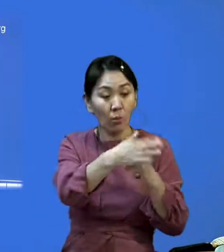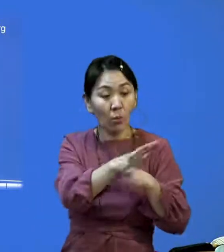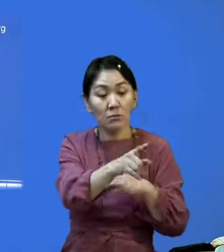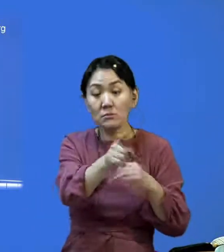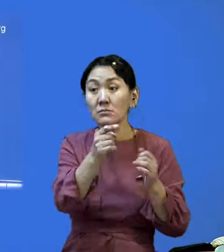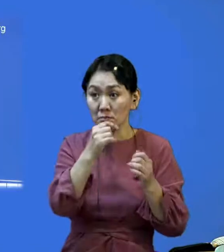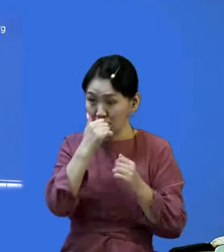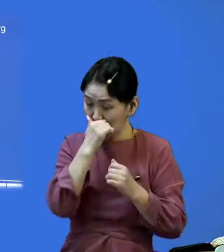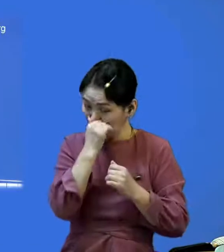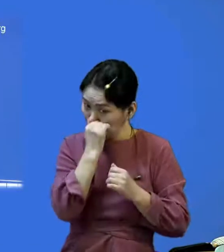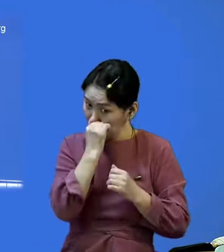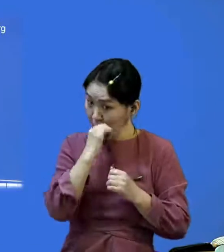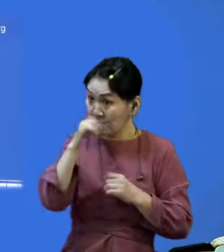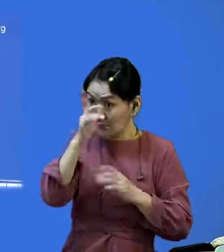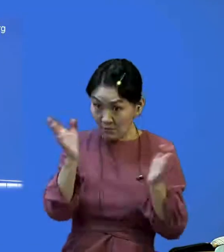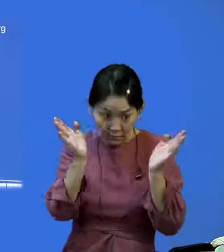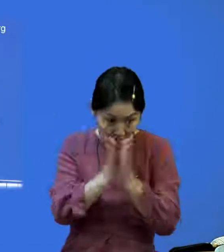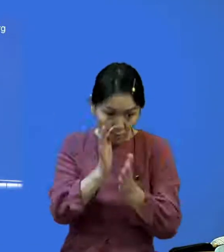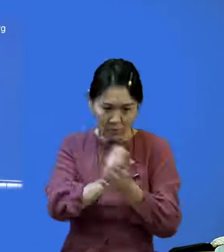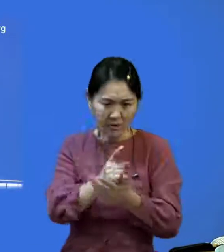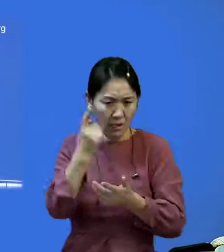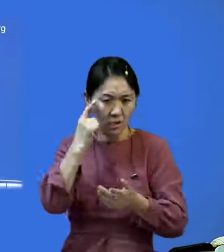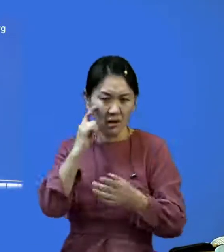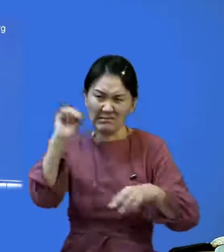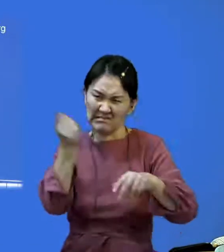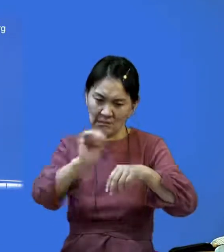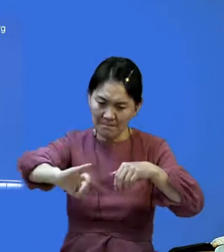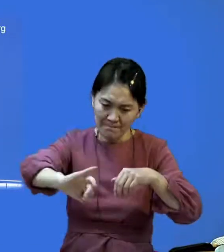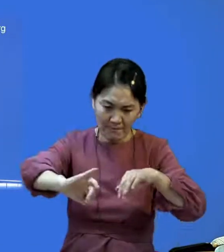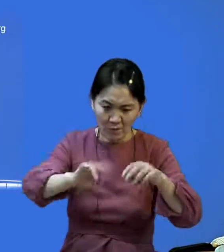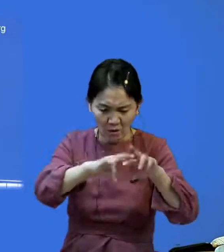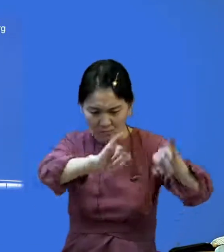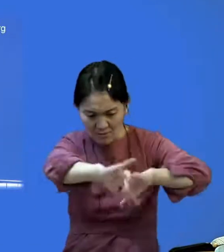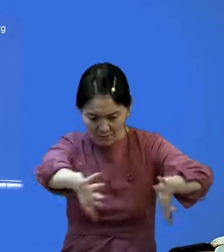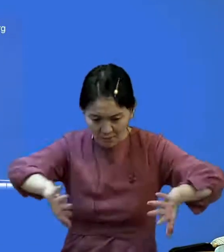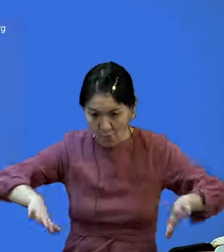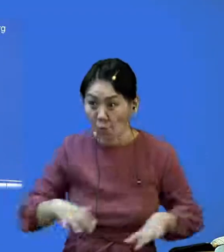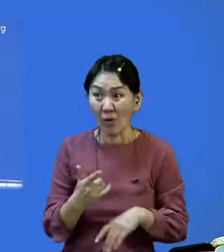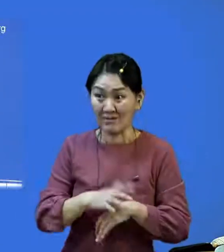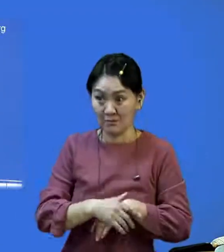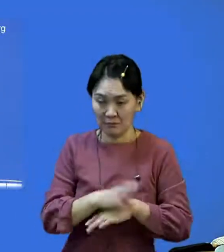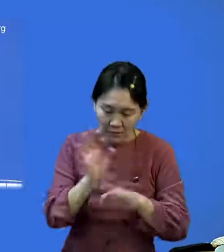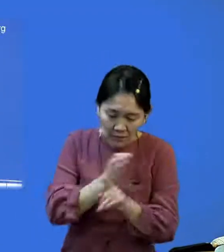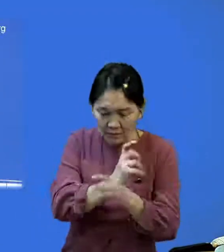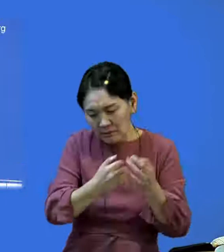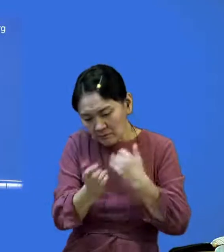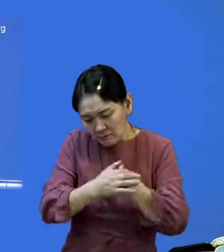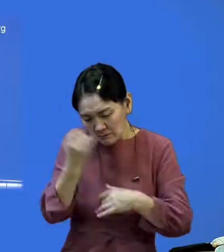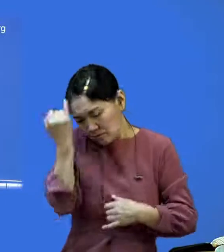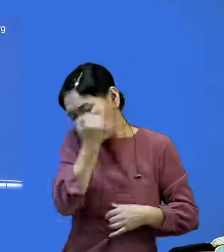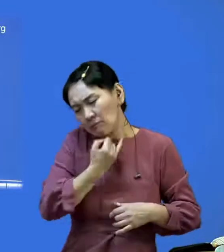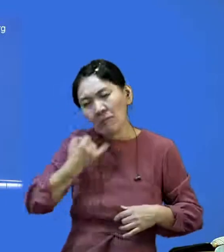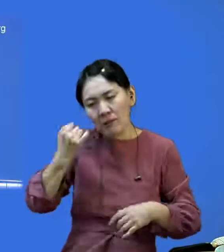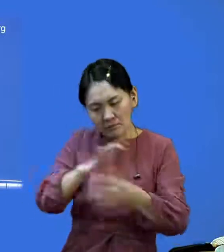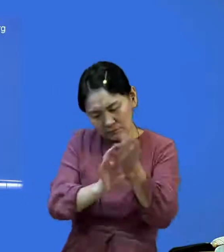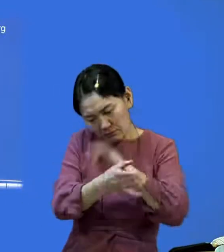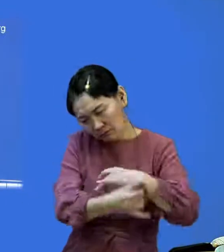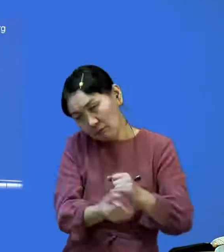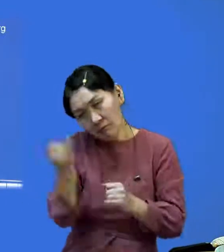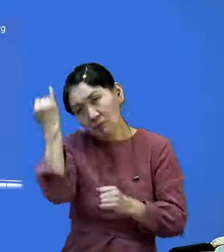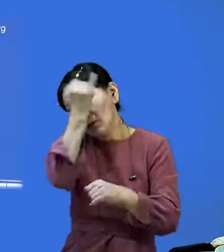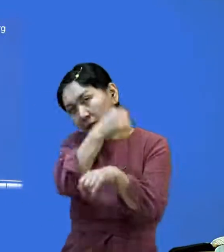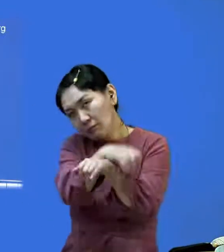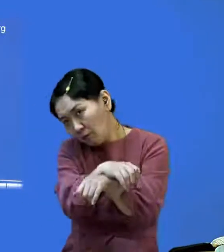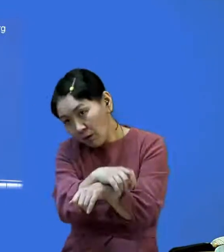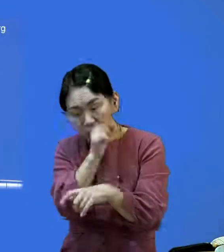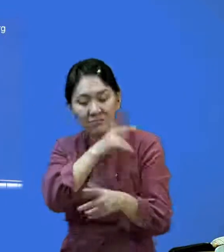та хамт байгаа бол тийм ээ одоо чи ташуурд болохгүй шоронд оруулахгүй байхгүй өстэй зүгээр үхэллээ зодуулаад гинж зүүлэгч гисэн шоронд